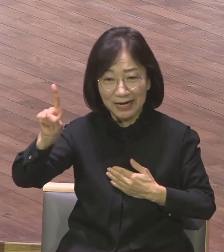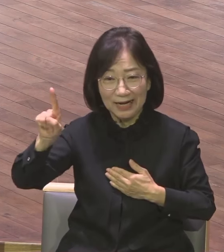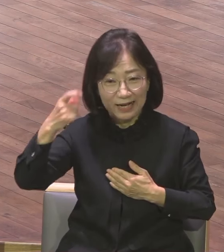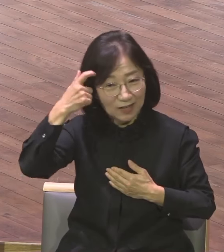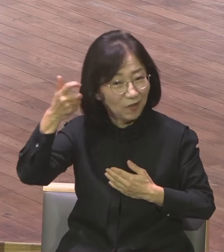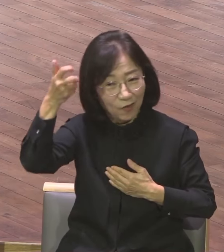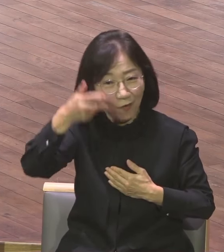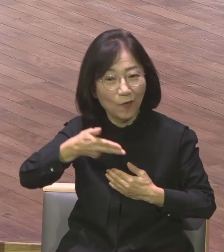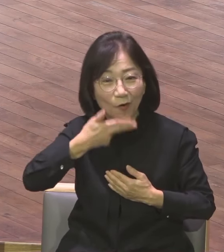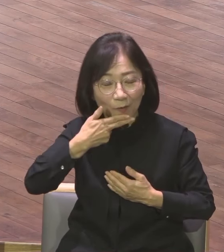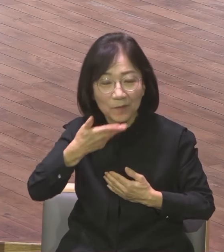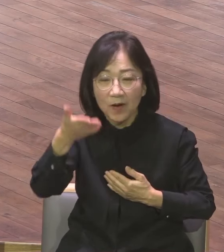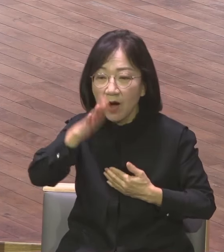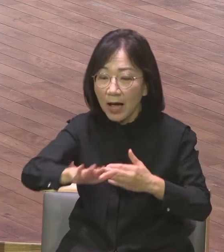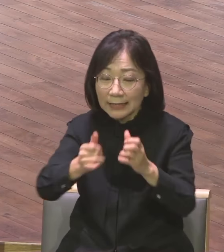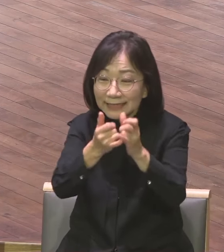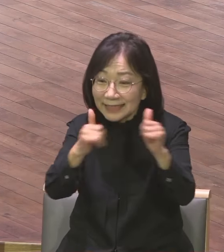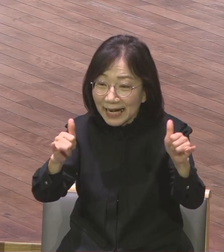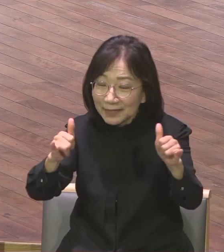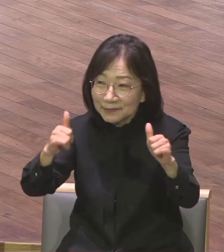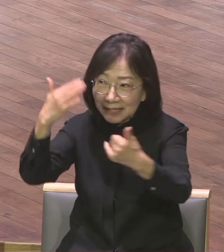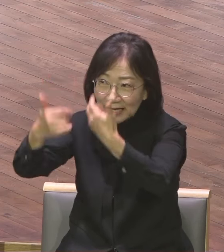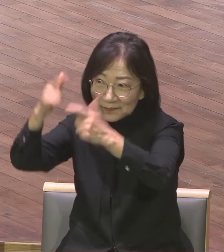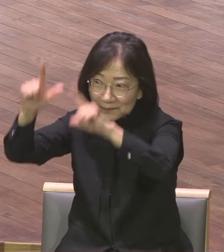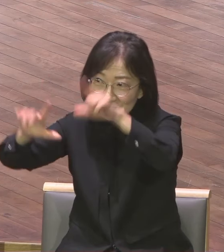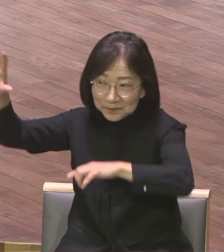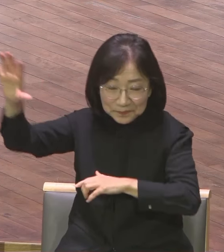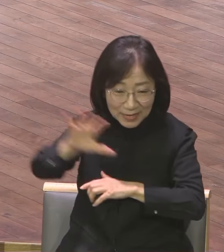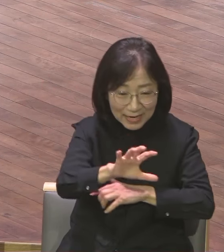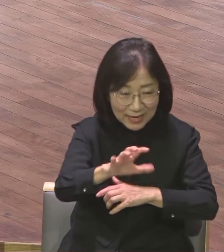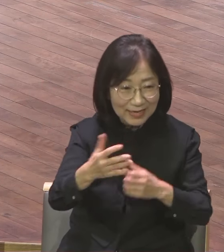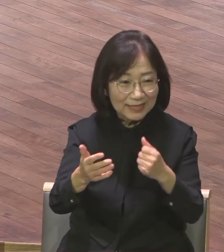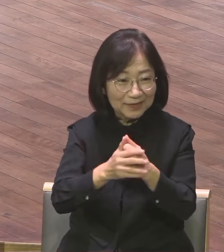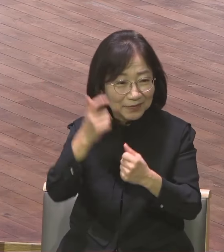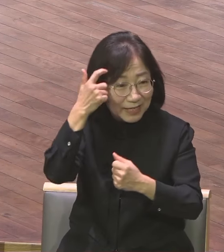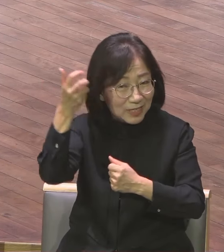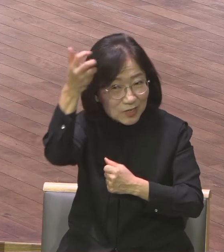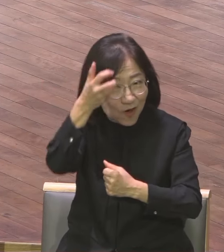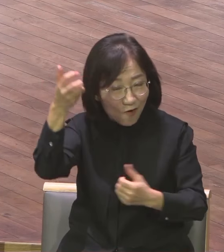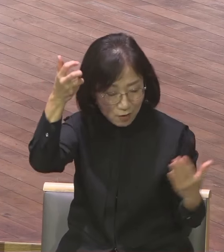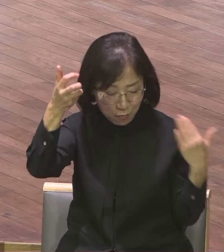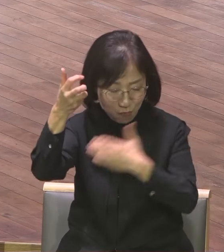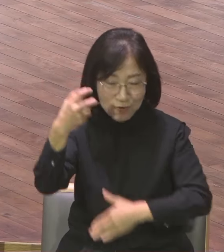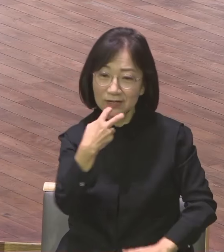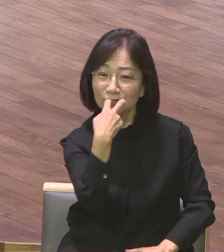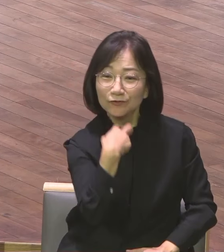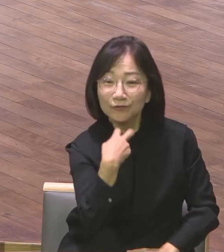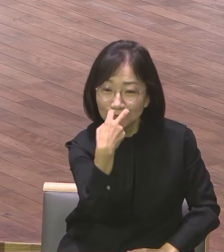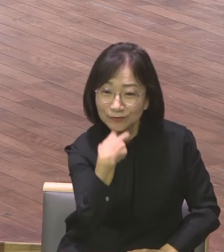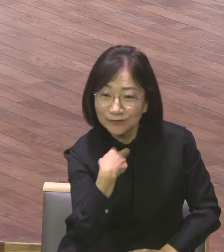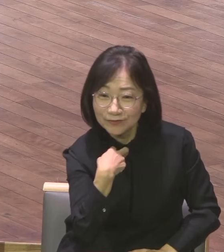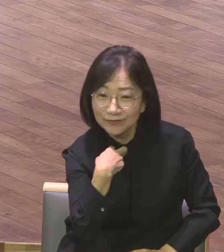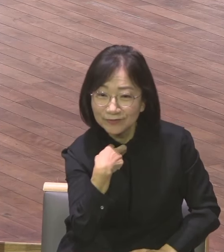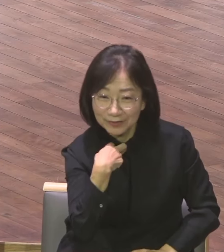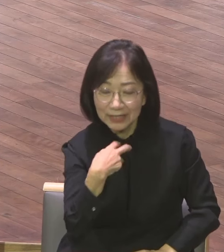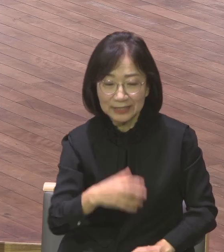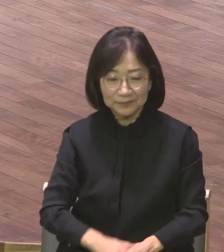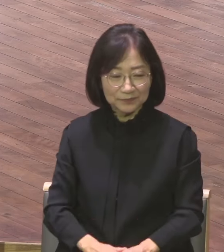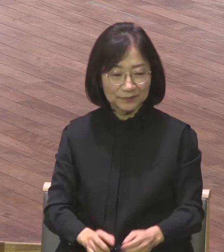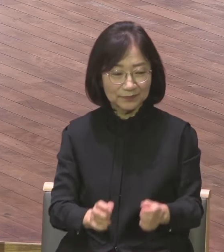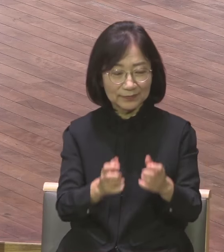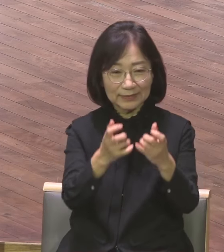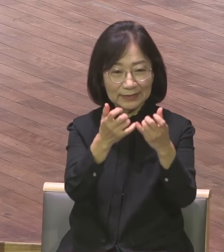있는데 사람만 하나님 형상을 닮아가지고 영적 존재예요. 그 사람만